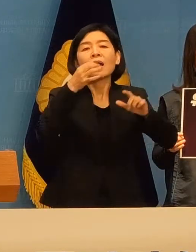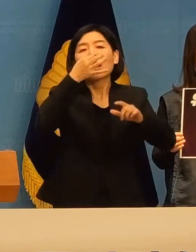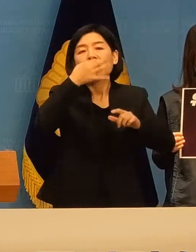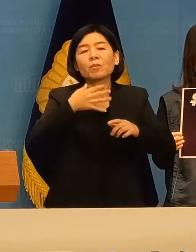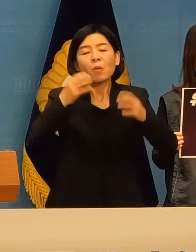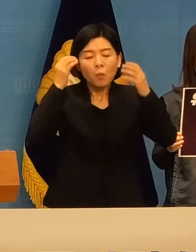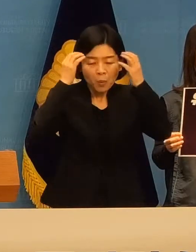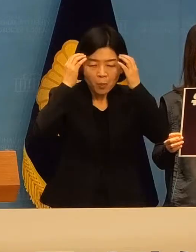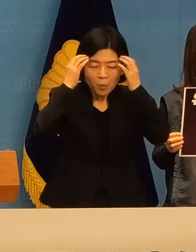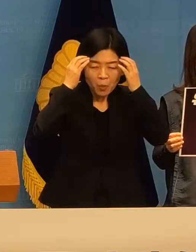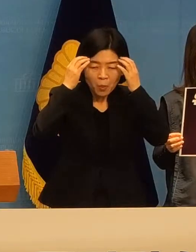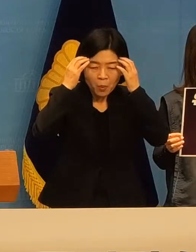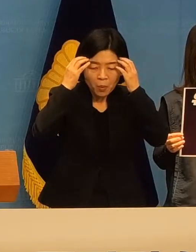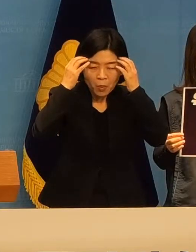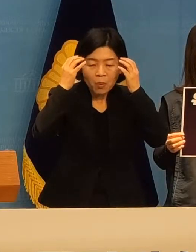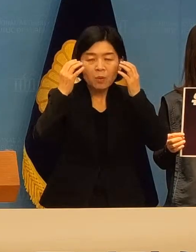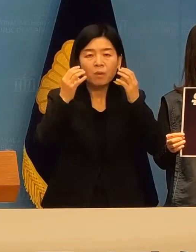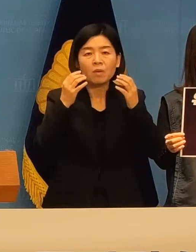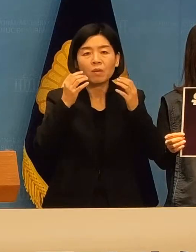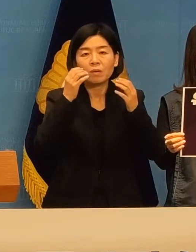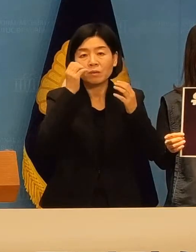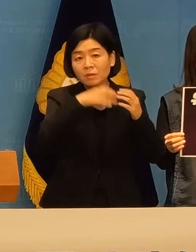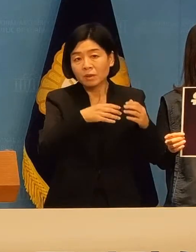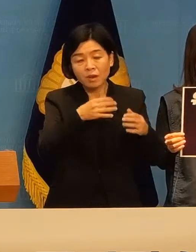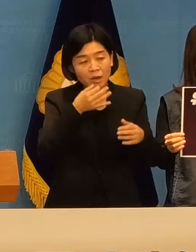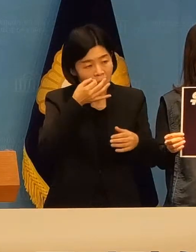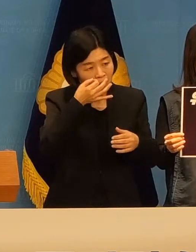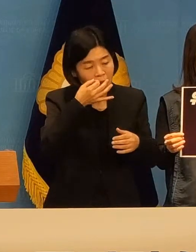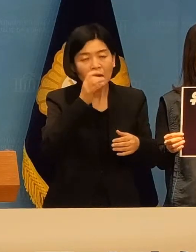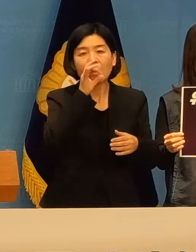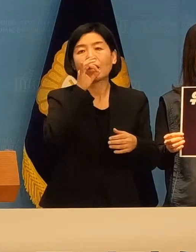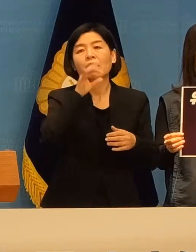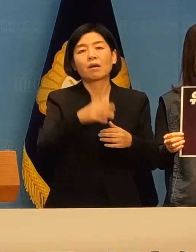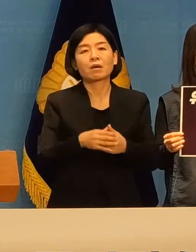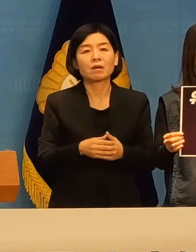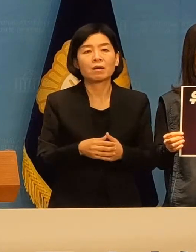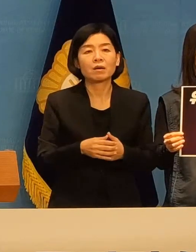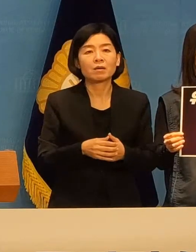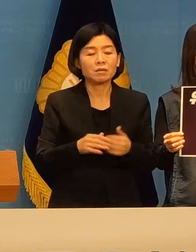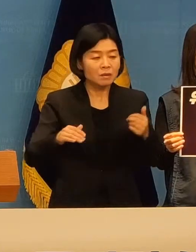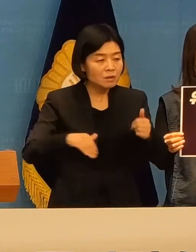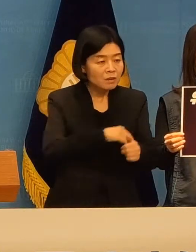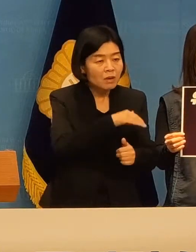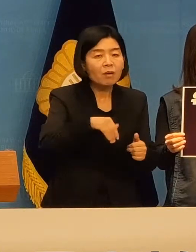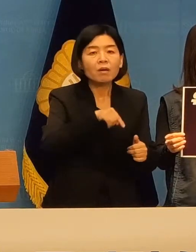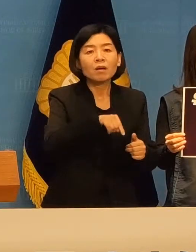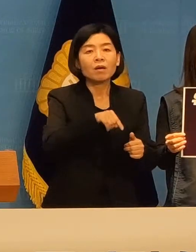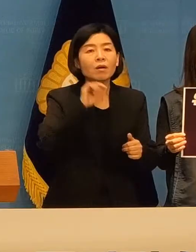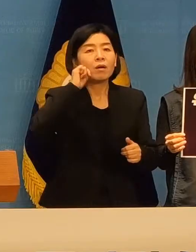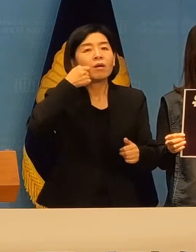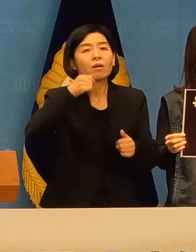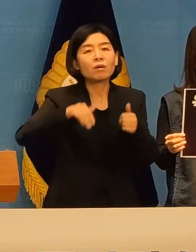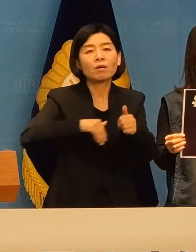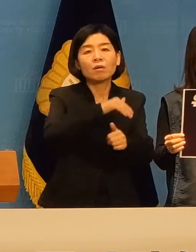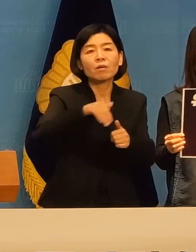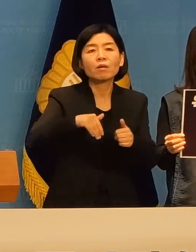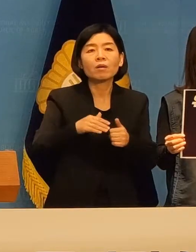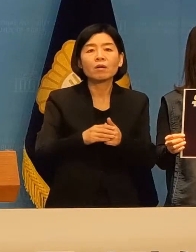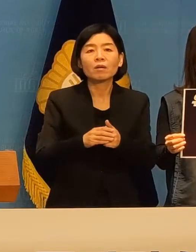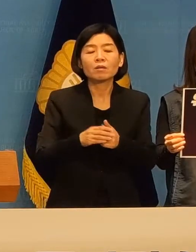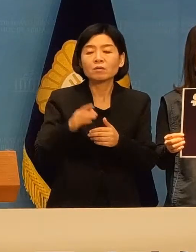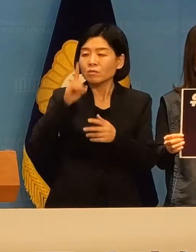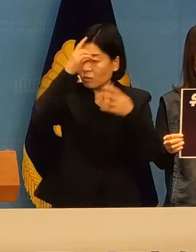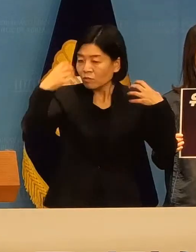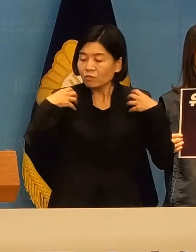것을 보고만 있을 수는 없지 않겠습니까? 대체 이런 상황을 국가는 뭘 하고